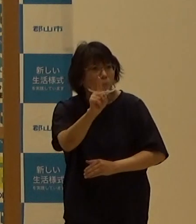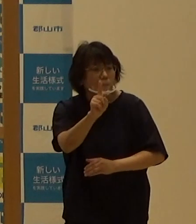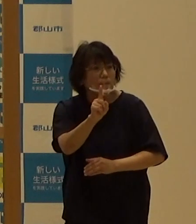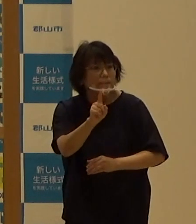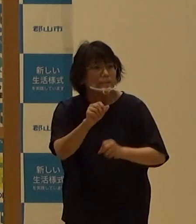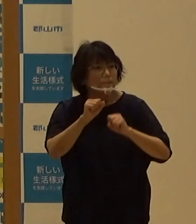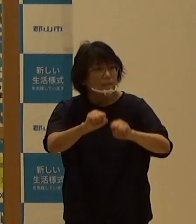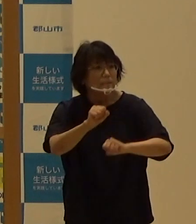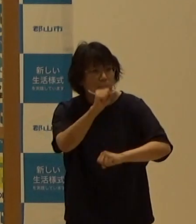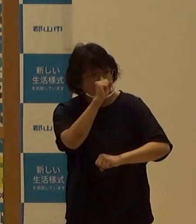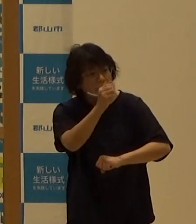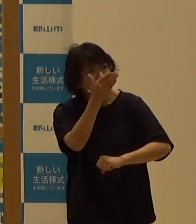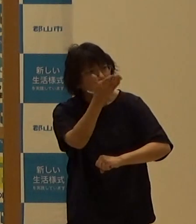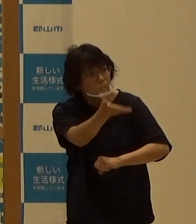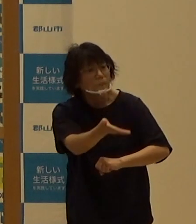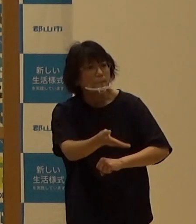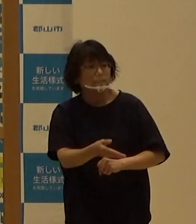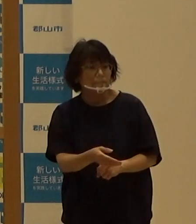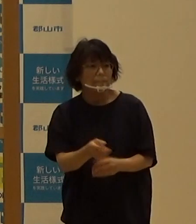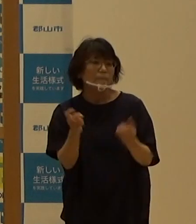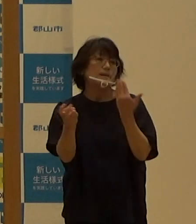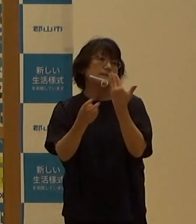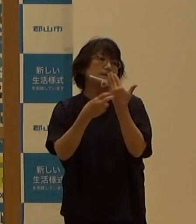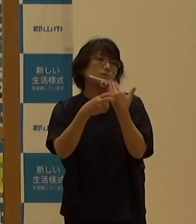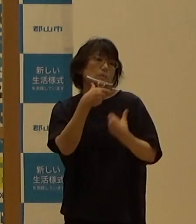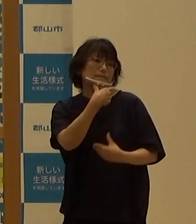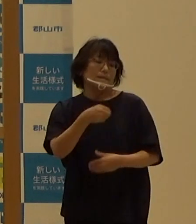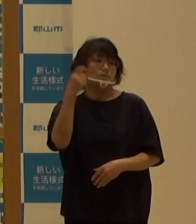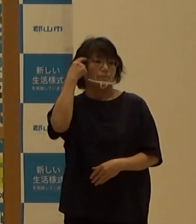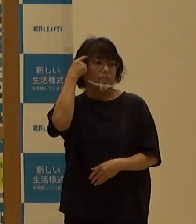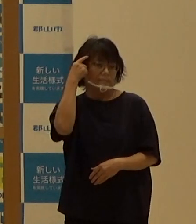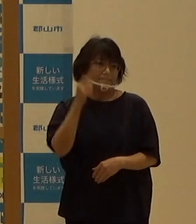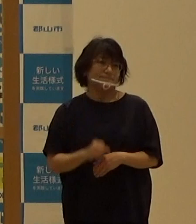います。どうもいいメッセージありがとうございました。